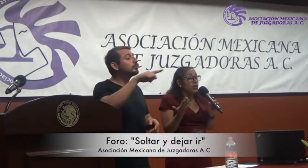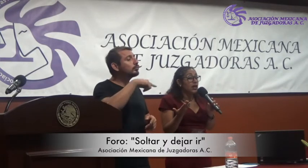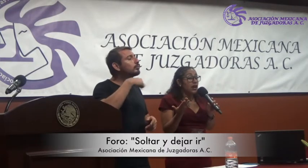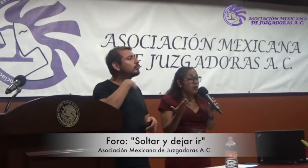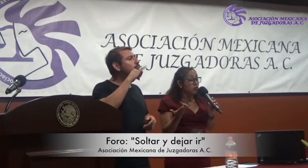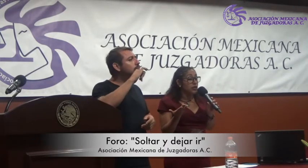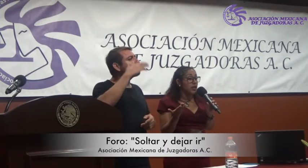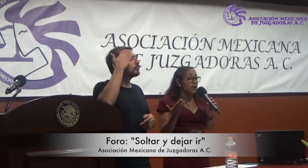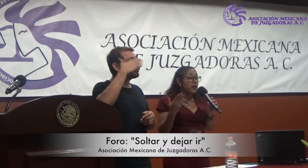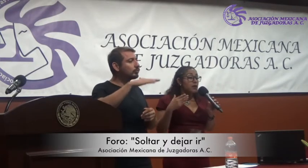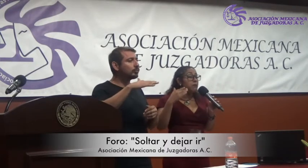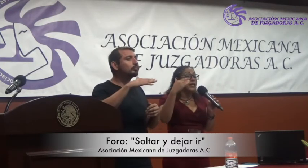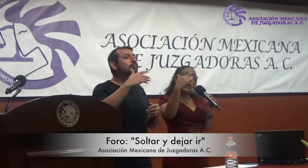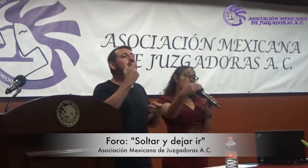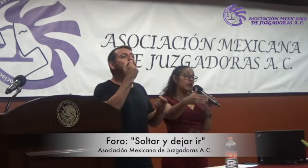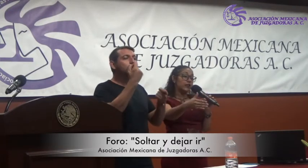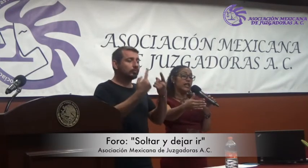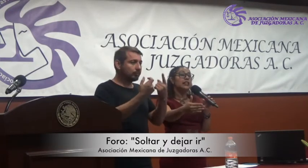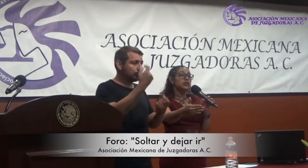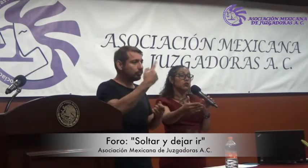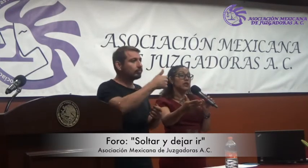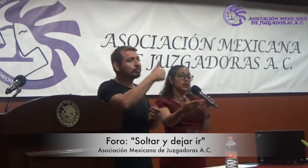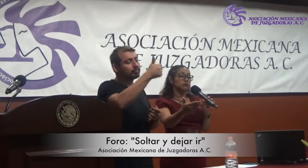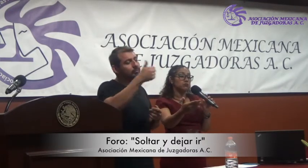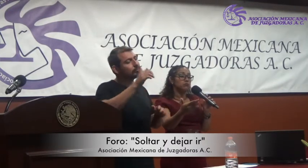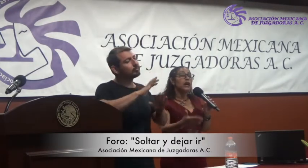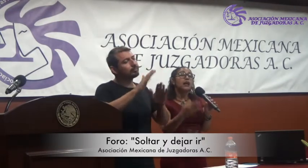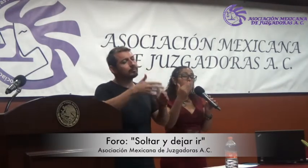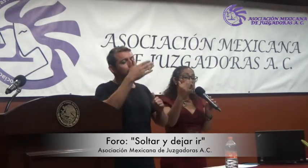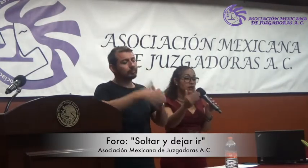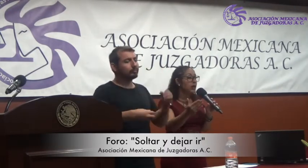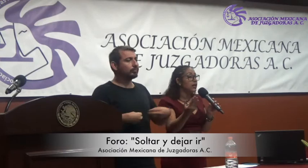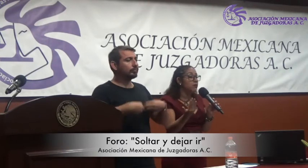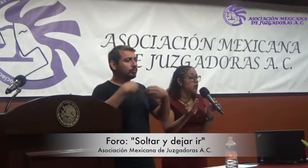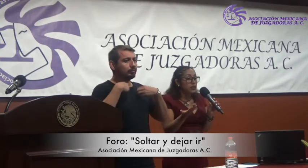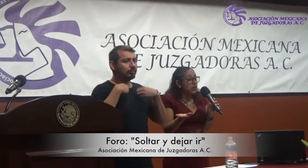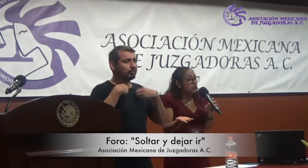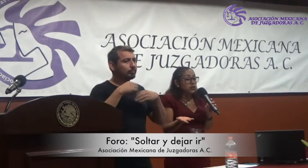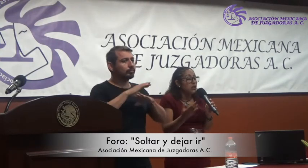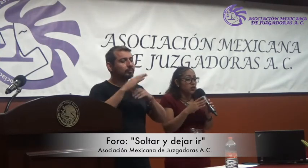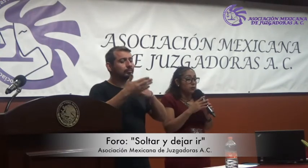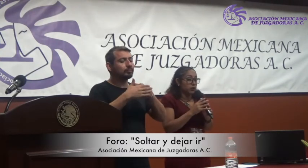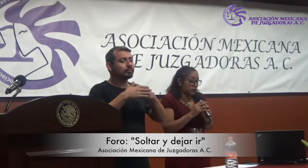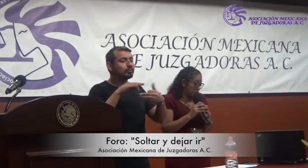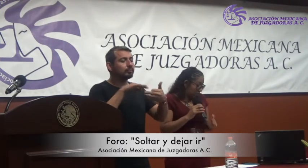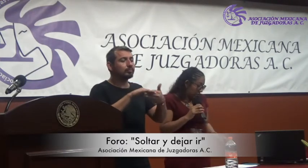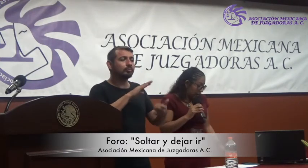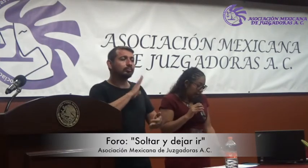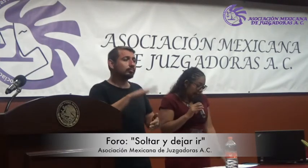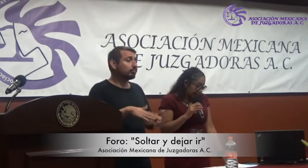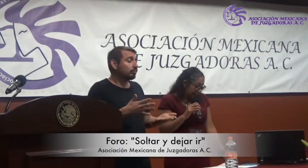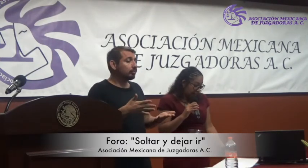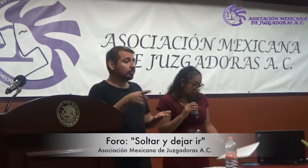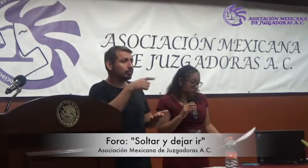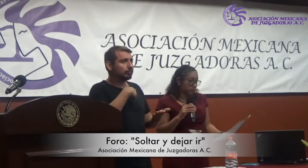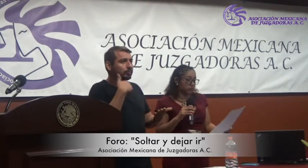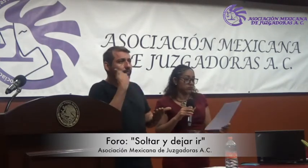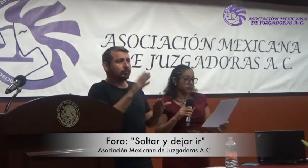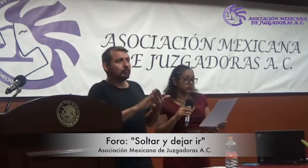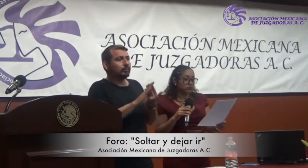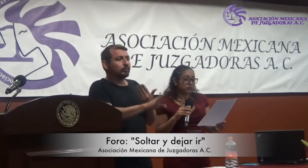esa persona algún día va a llegar al final de su vida. Va a encontrar la muerte y eso es algo que podemos tener